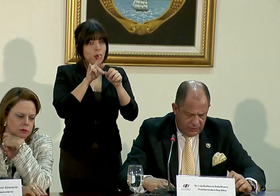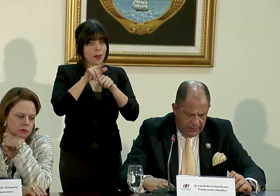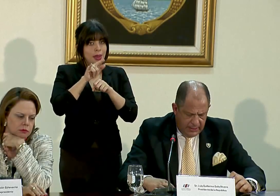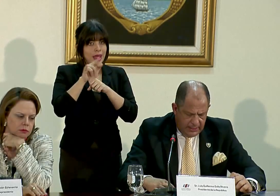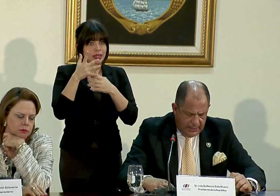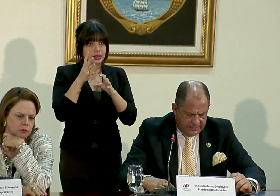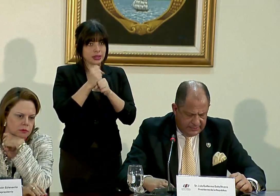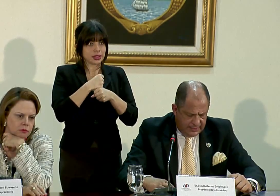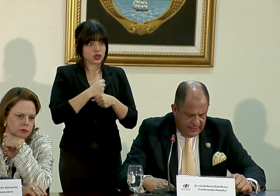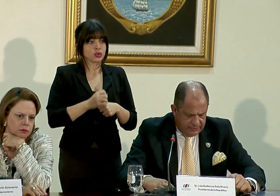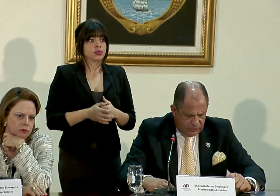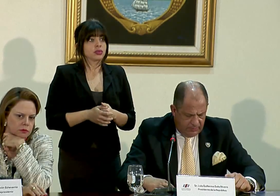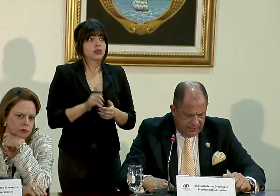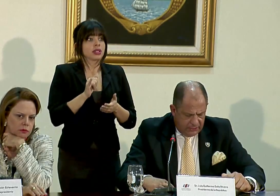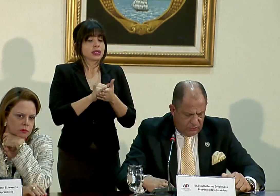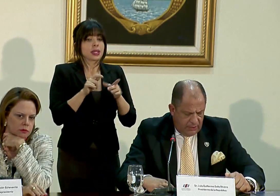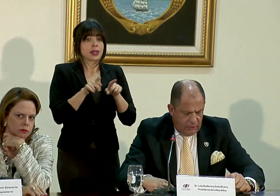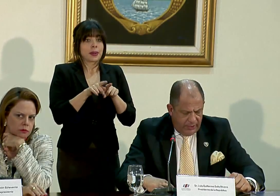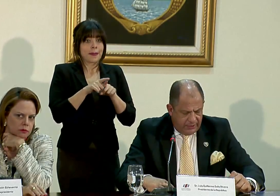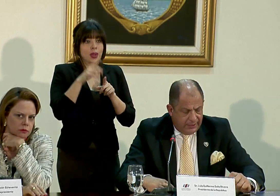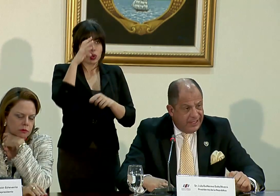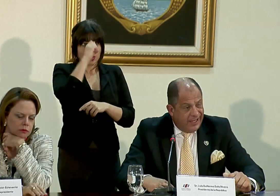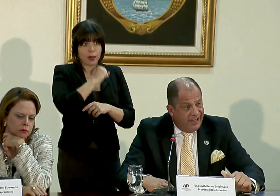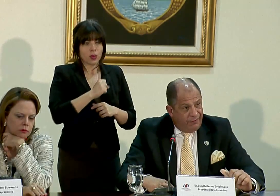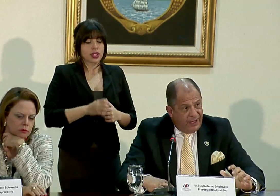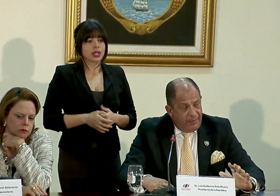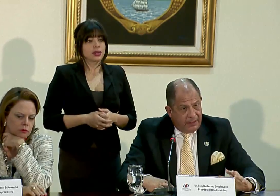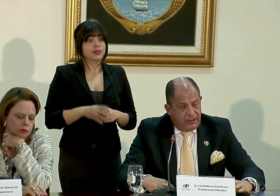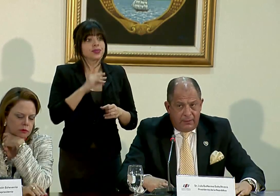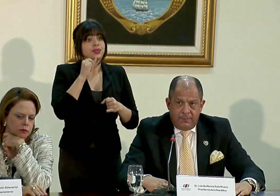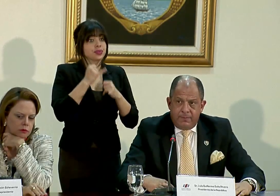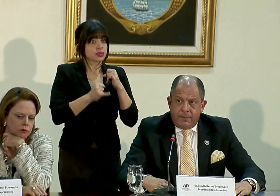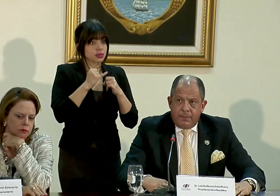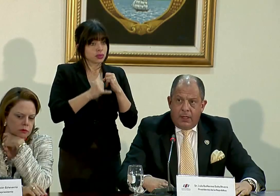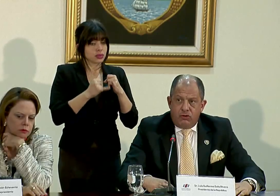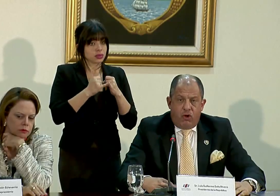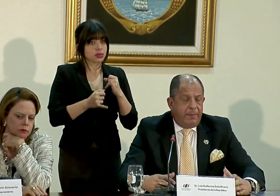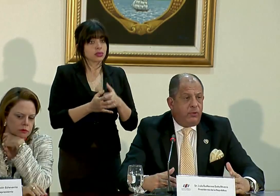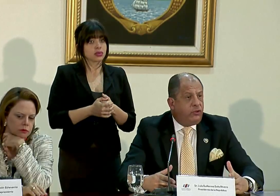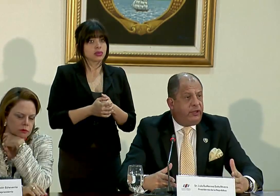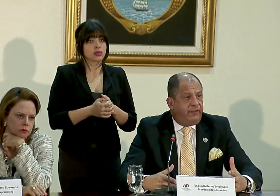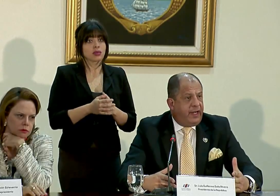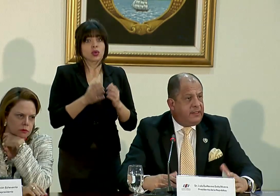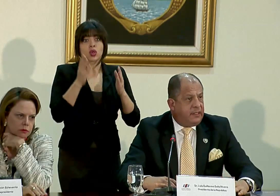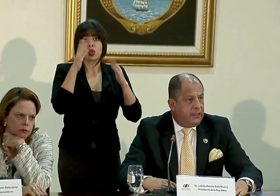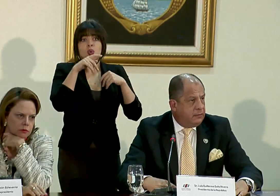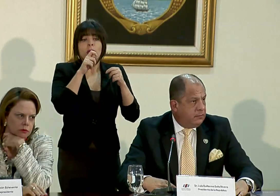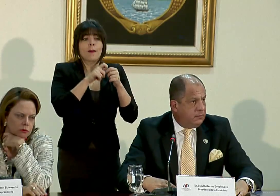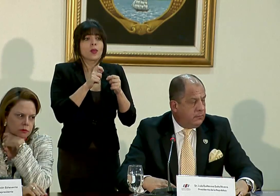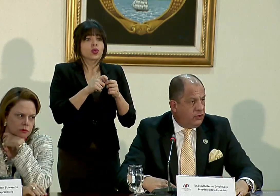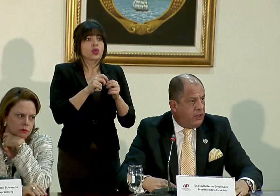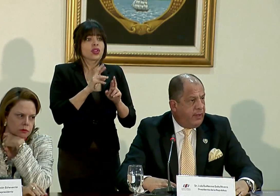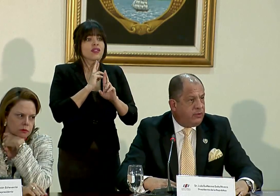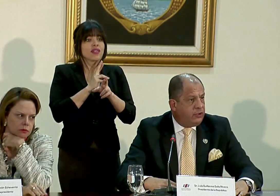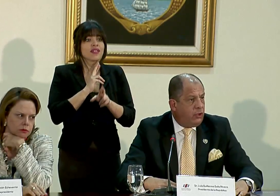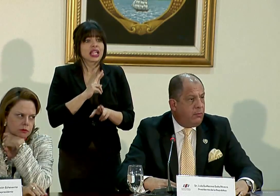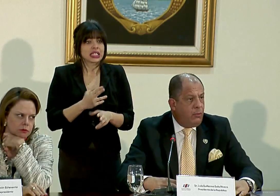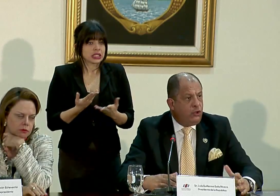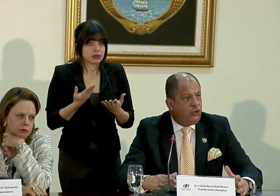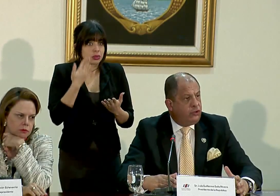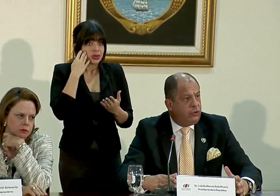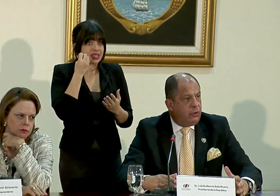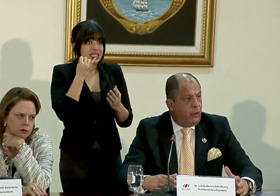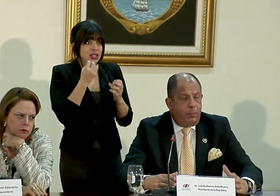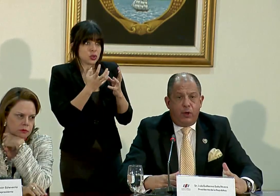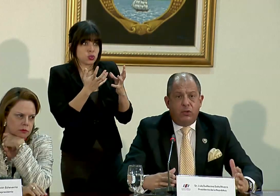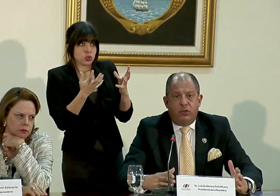realizados. Así es que eso también hay que tomarlo en cuenta. Y finalmente, no hay puntos de referencia, no sabemos si son